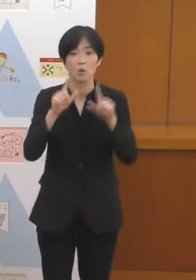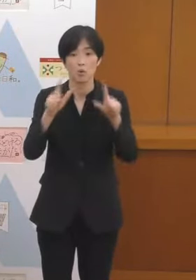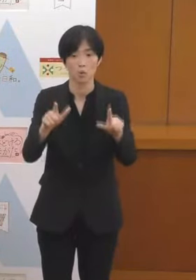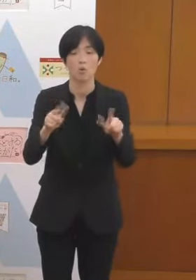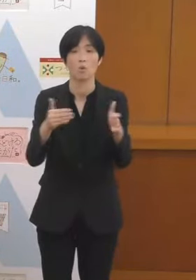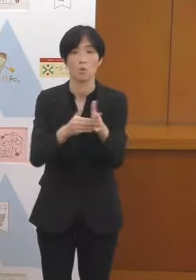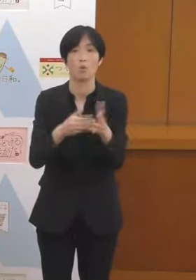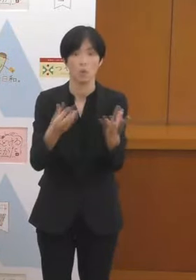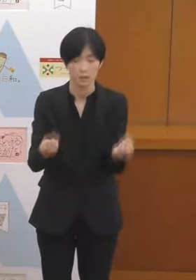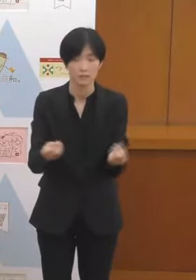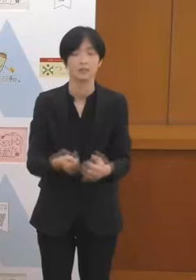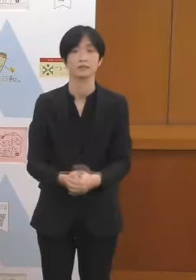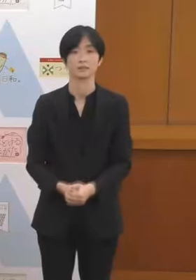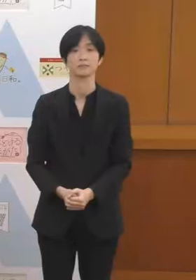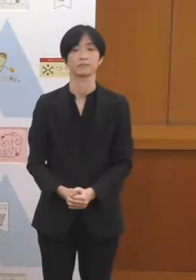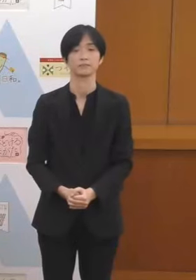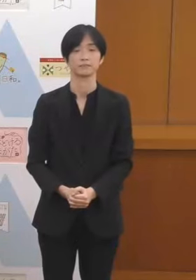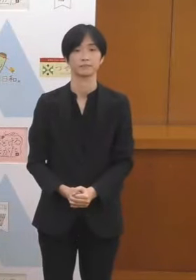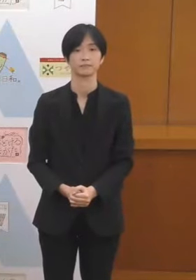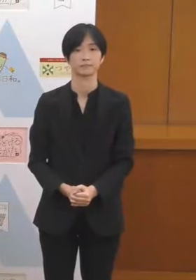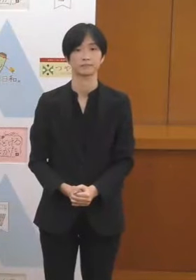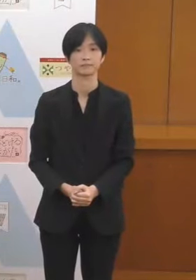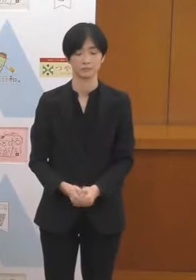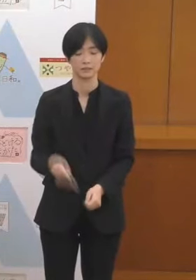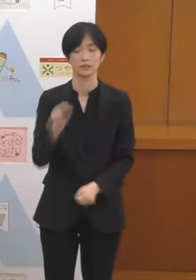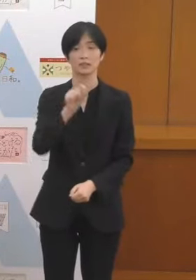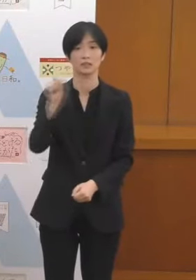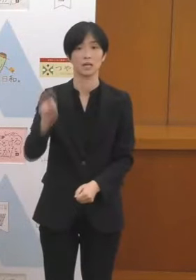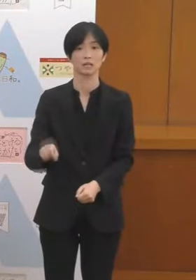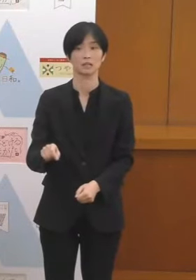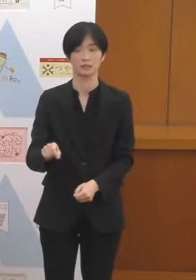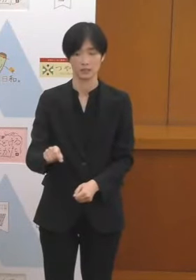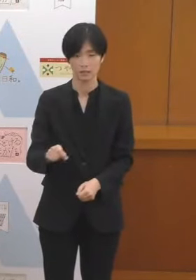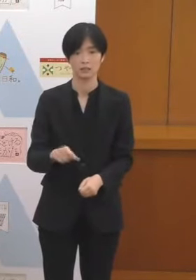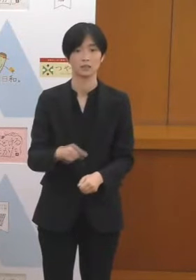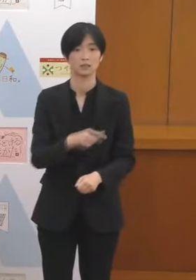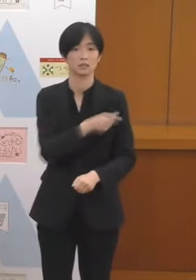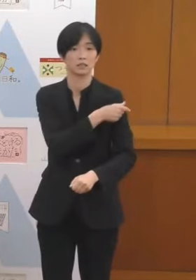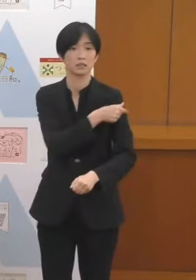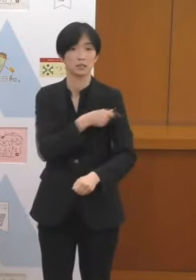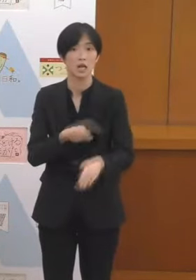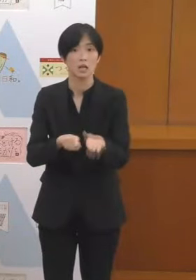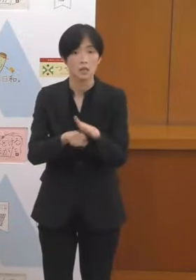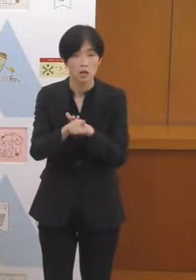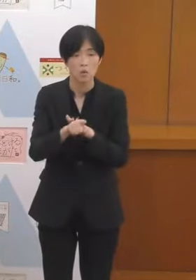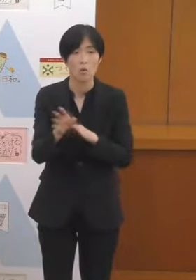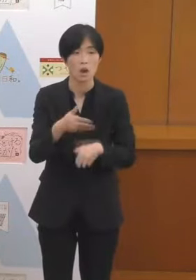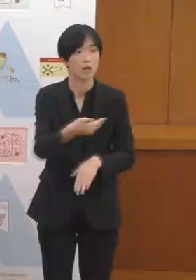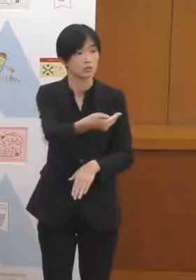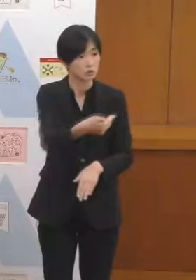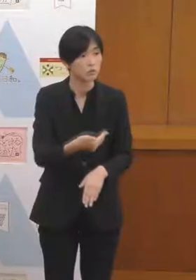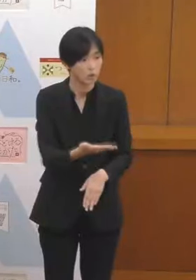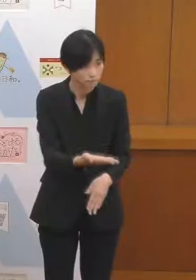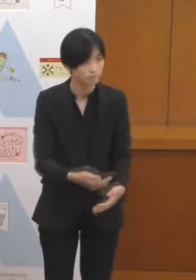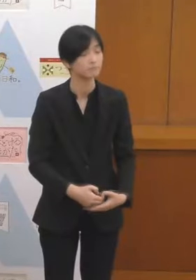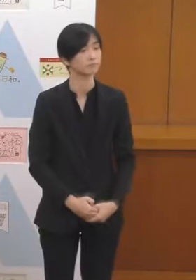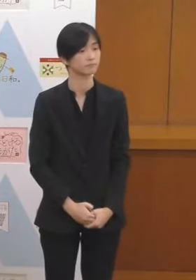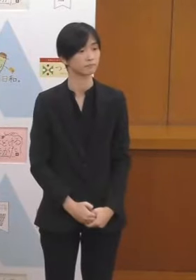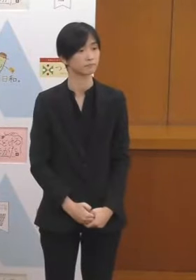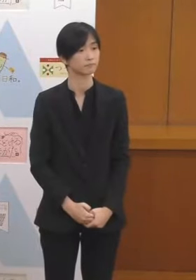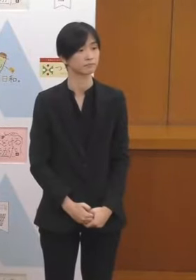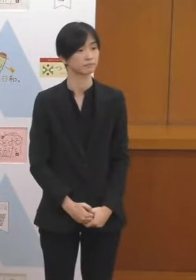以上ですえ始めに代表者さんからご質問をお願いいたし